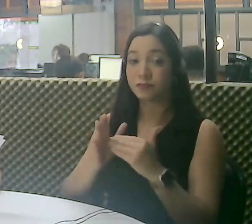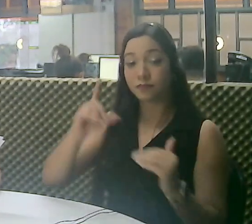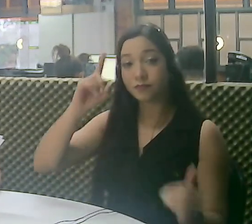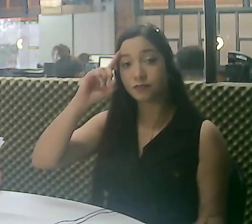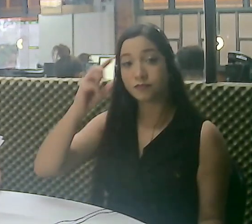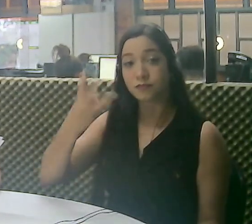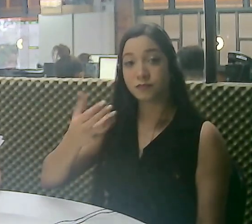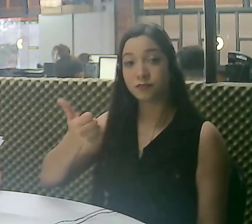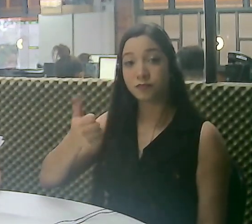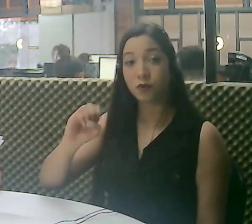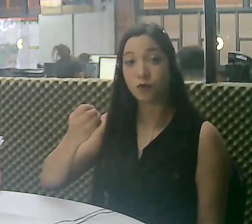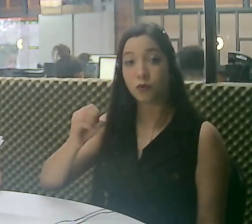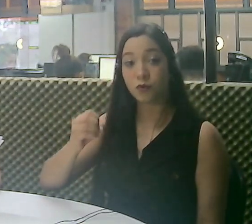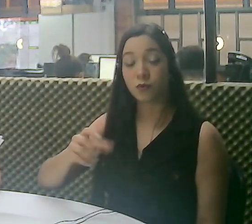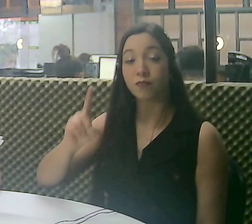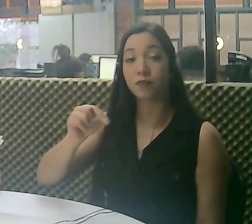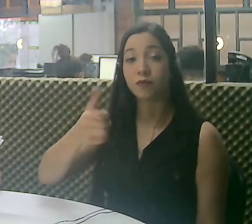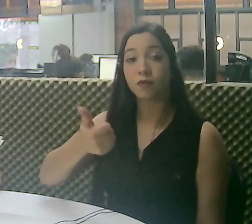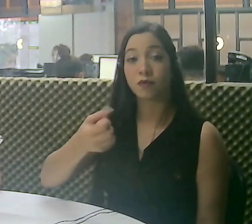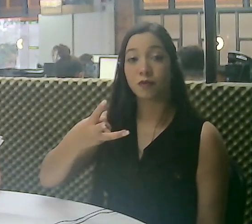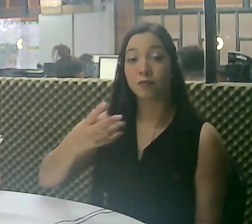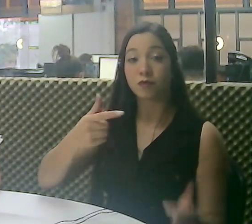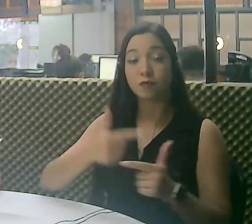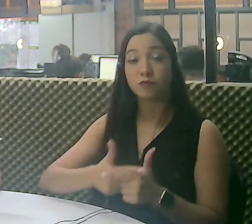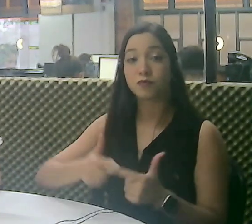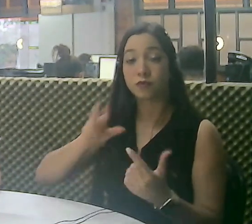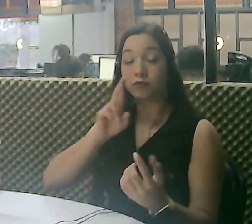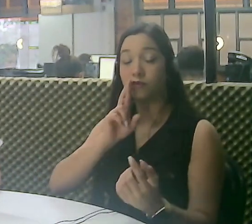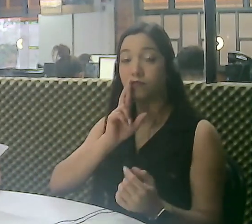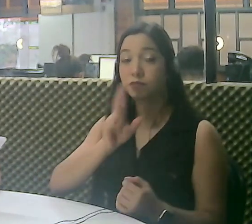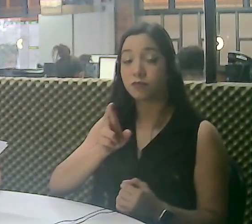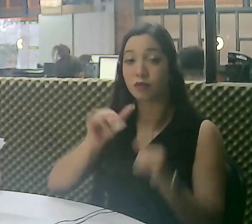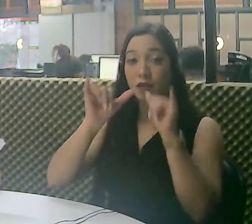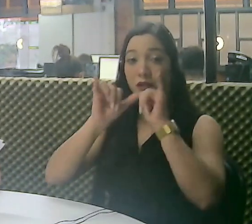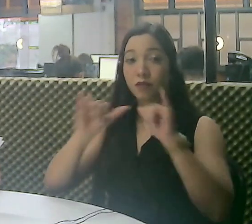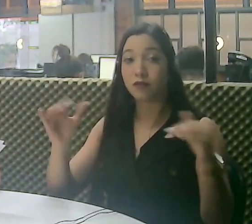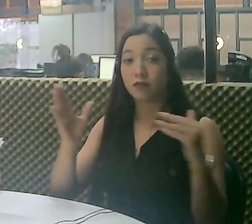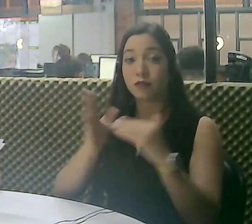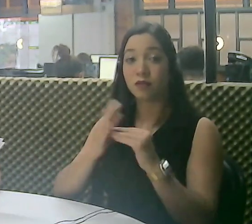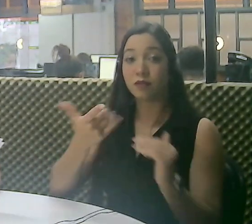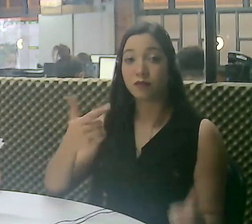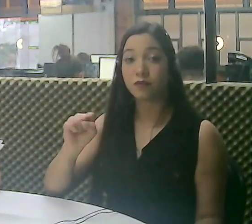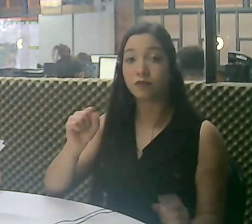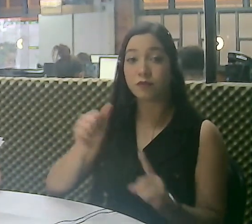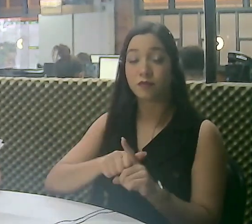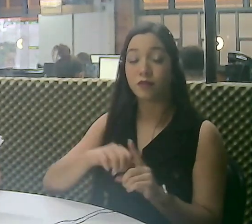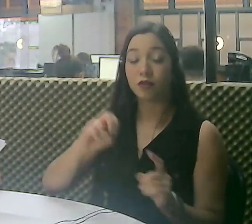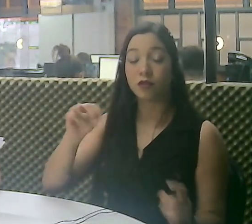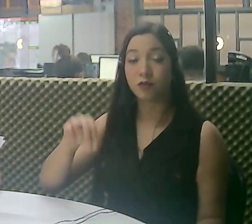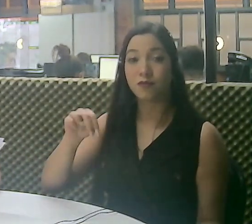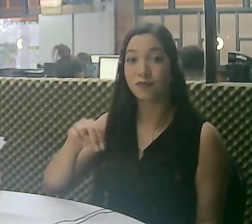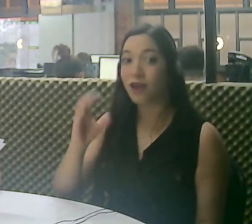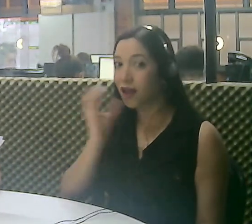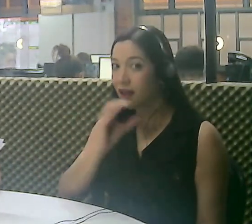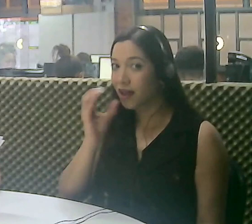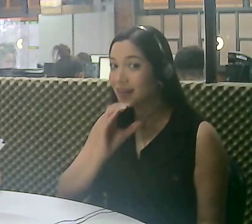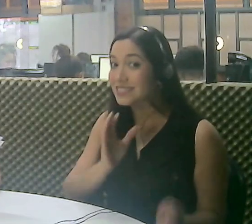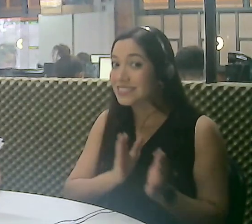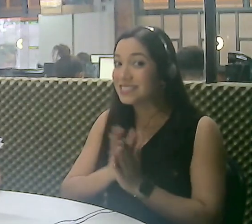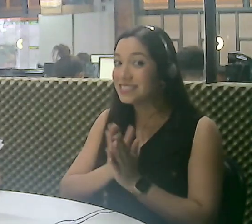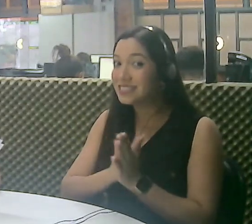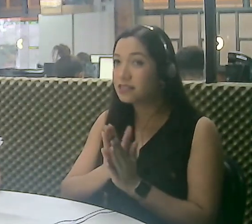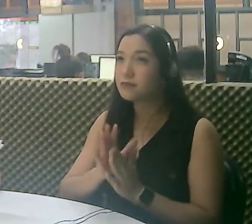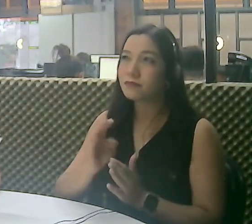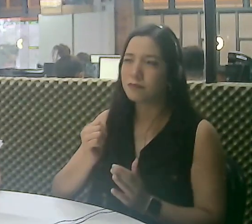outubro valem para o 11º sorteio, cujo resultado será divulgado até 28 de novembro. Então corra, porque a gente só tem